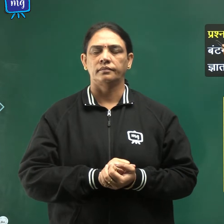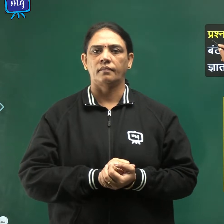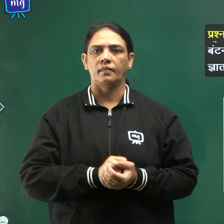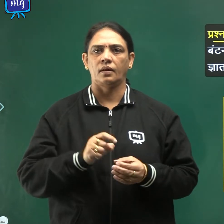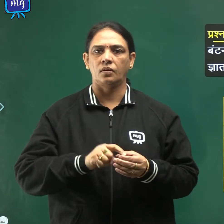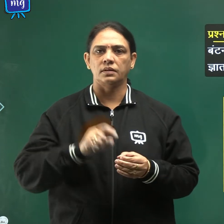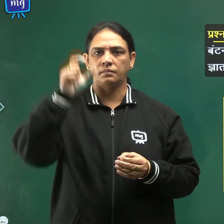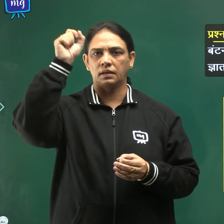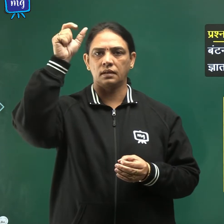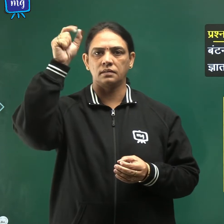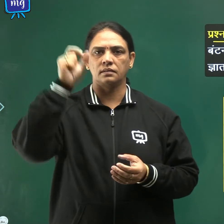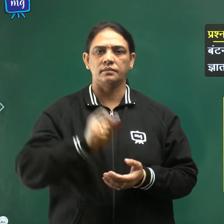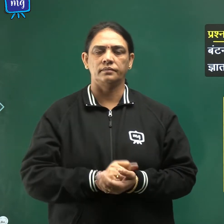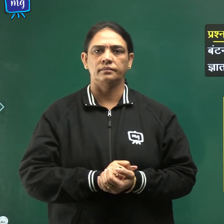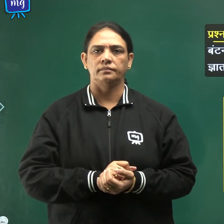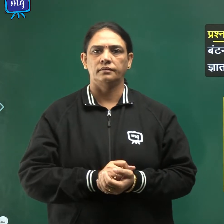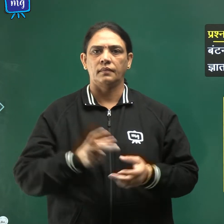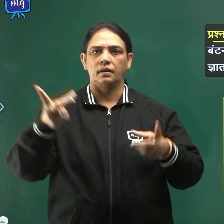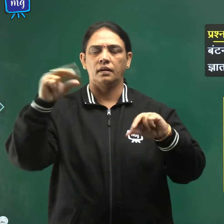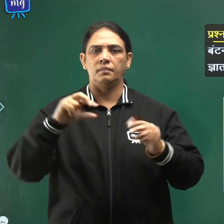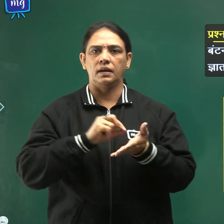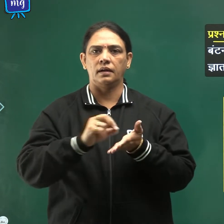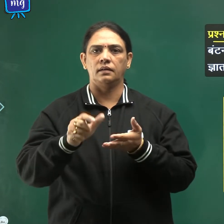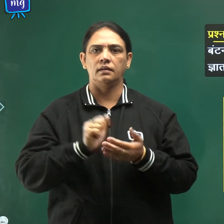प्रश्न नंबर 10, निम्नलिखित